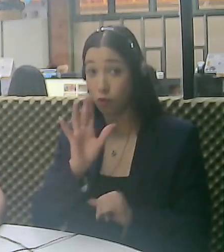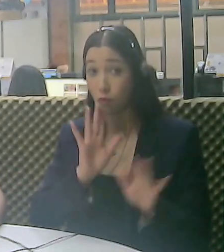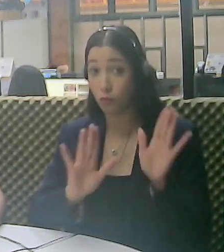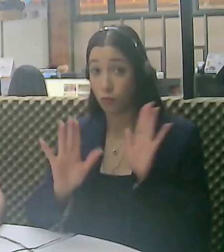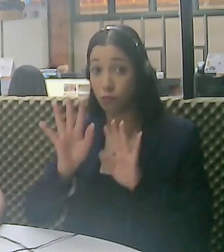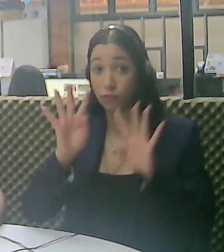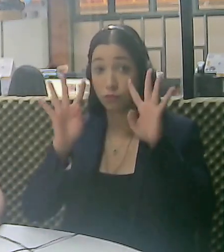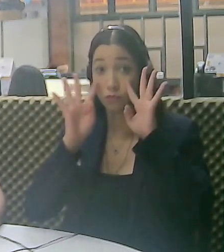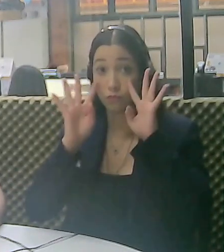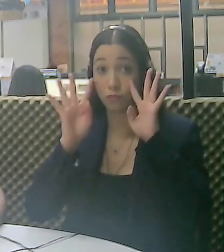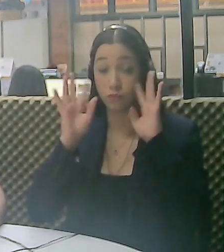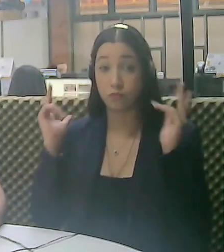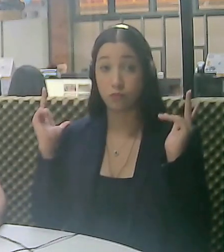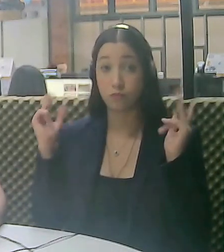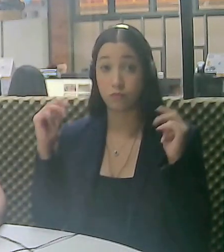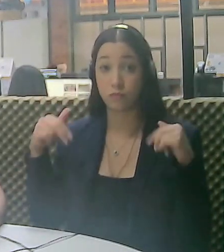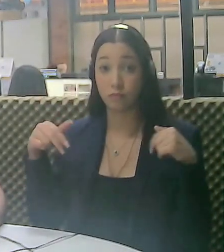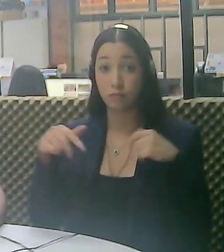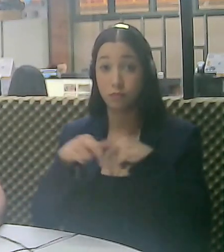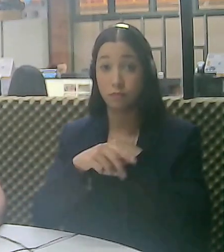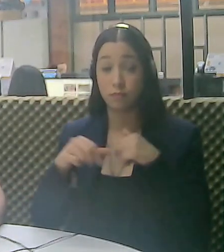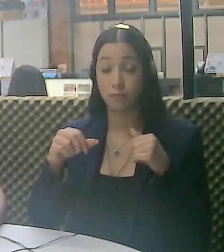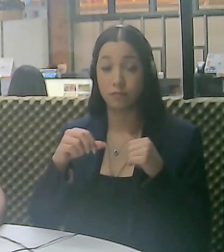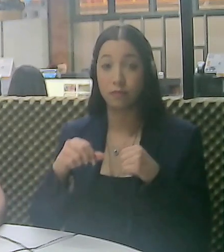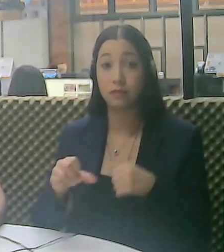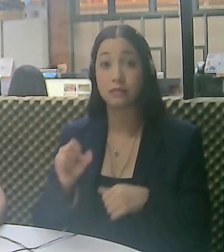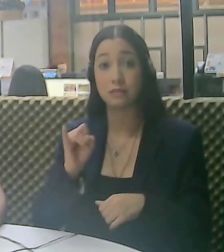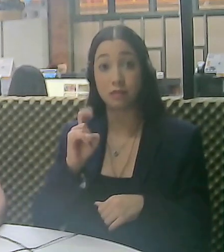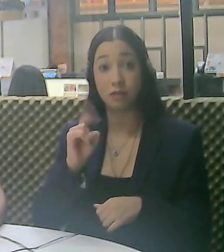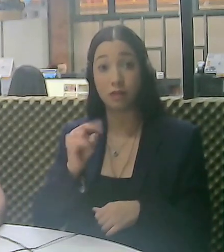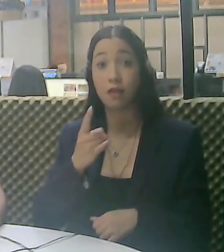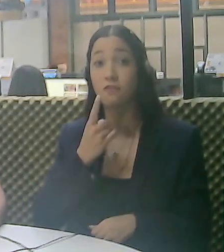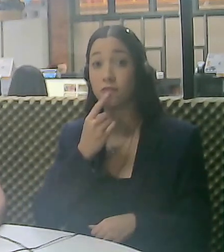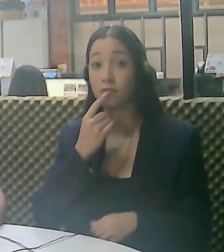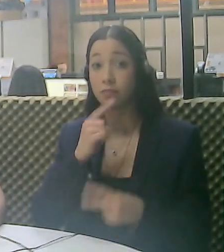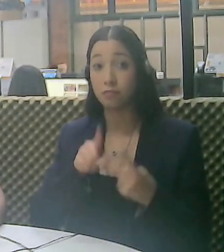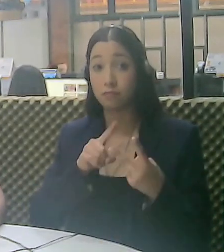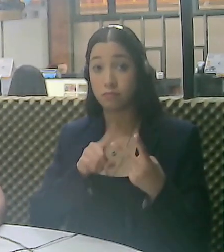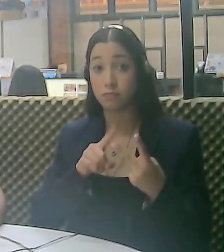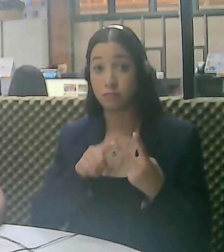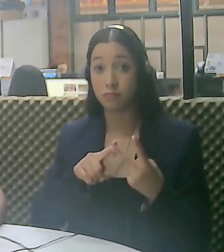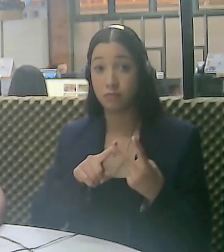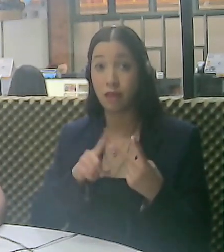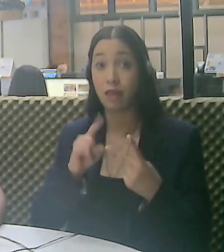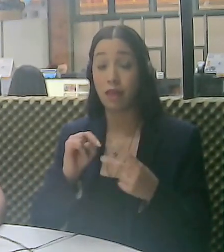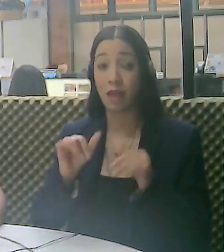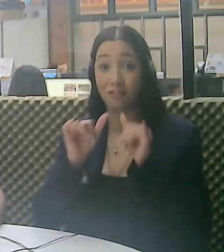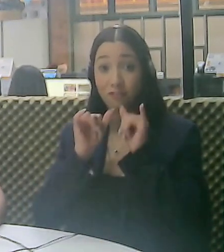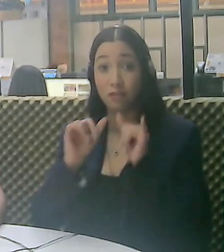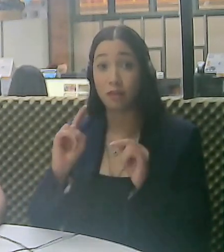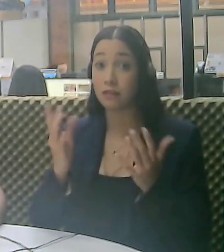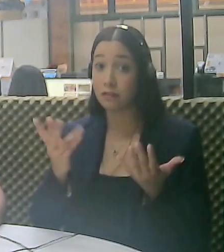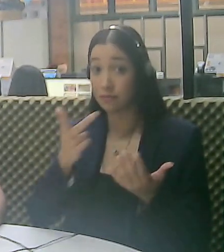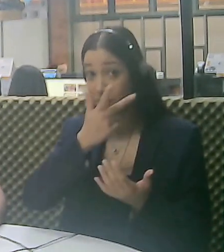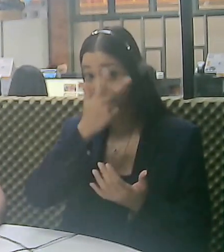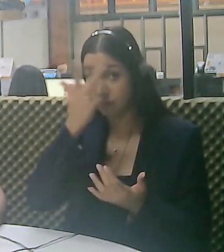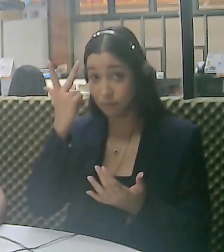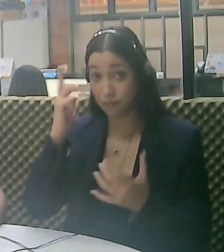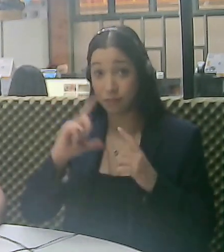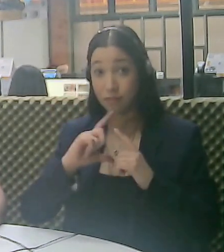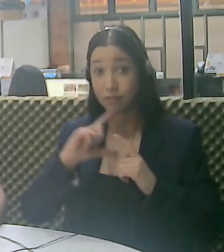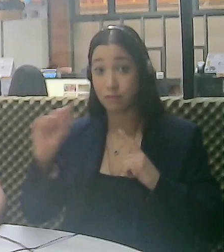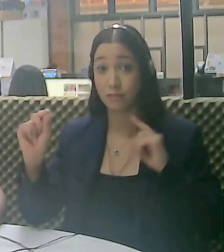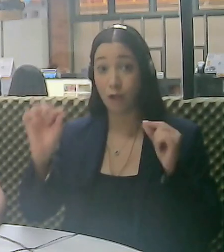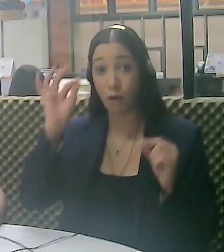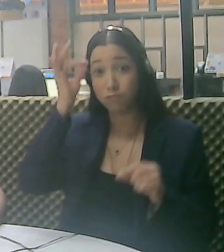recomendar atenção a motoristas e pedestres. Quando o sinal vermelho for ativado, a avenida estará sob alerta, portanto, a saída da